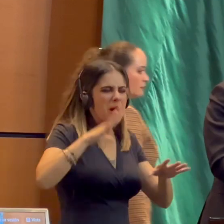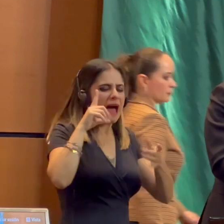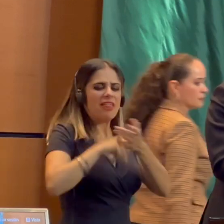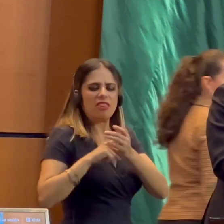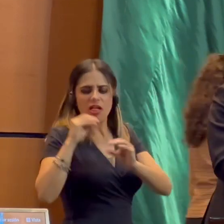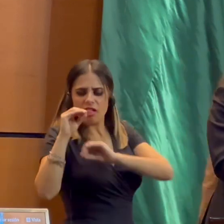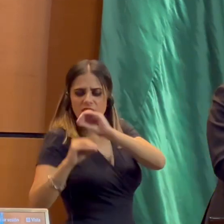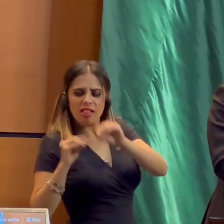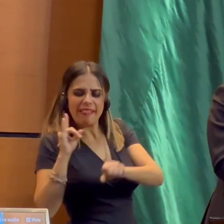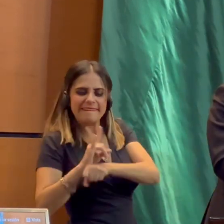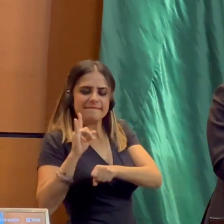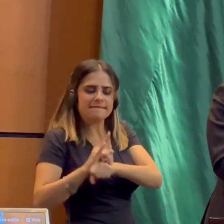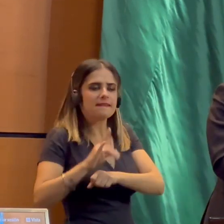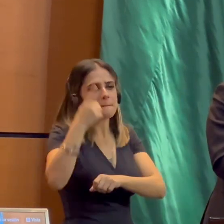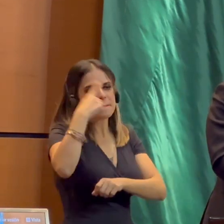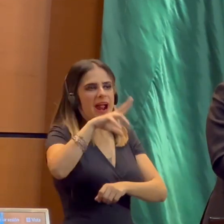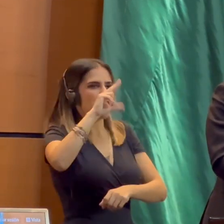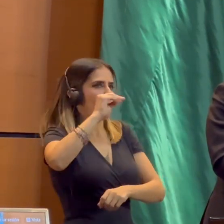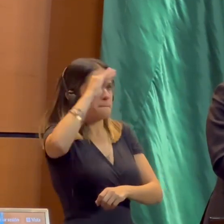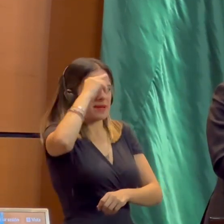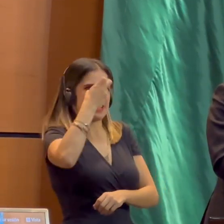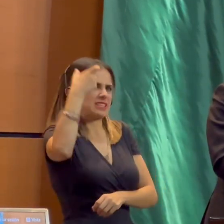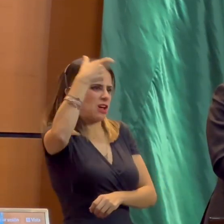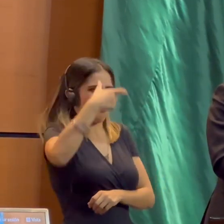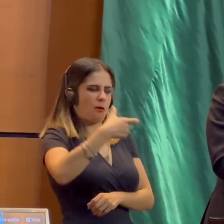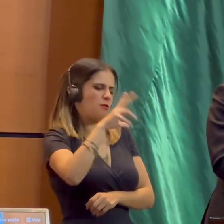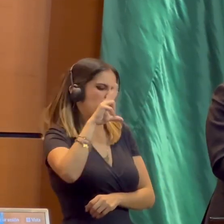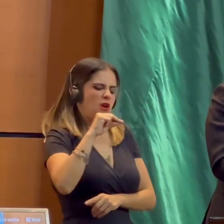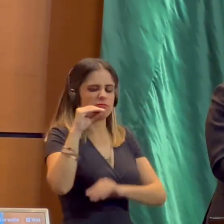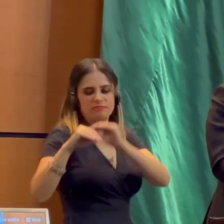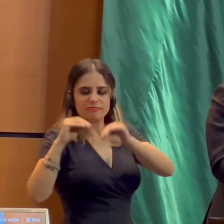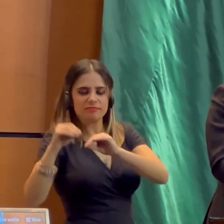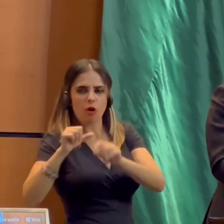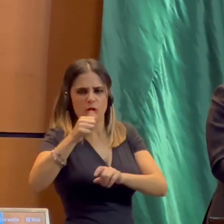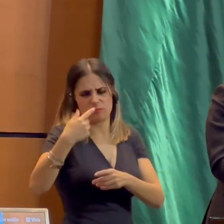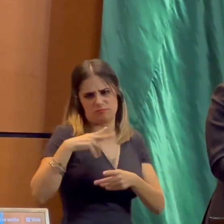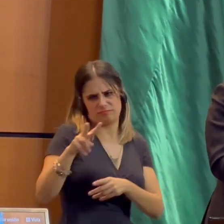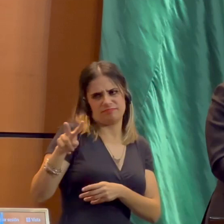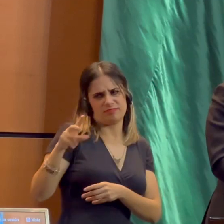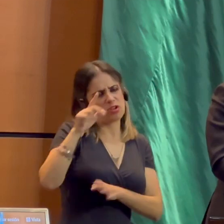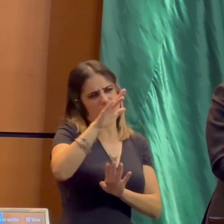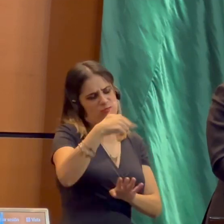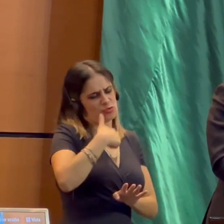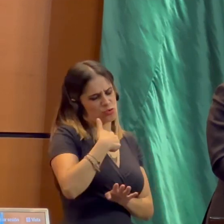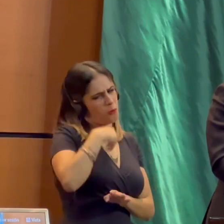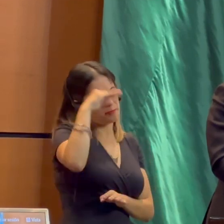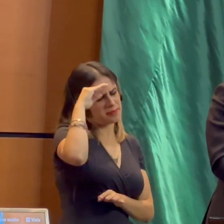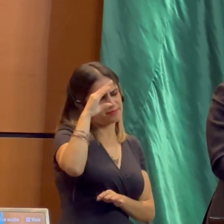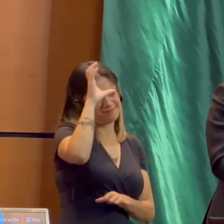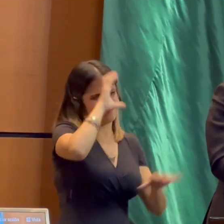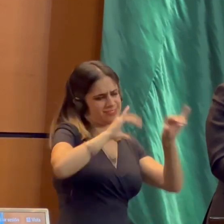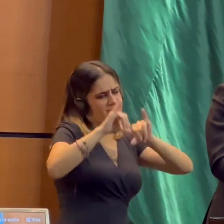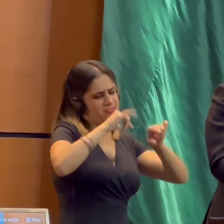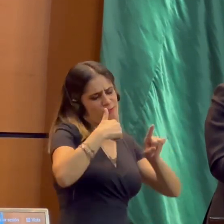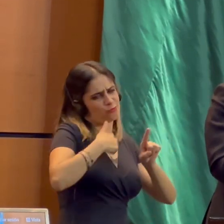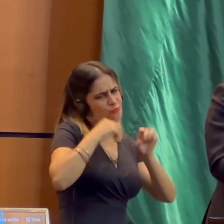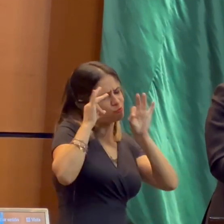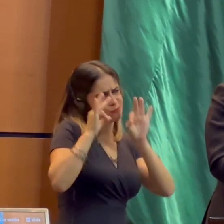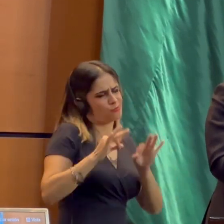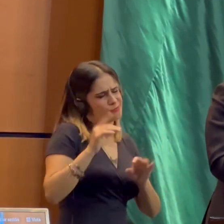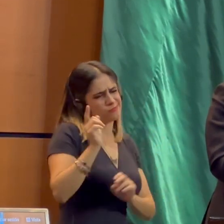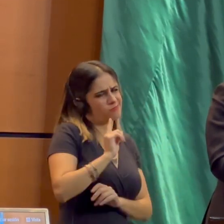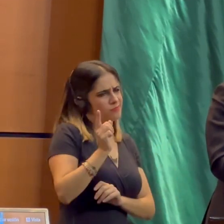たりしています。それでも私は UFO が地球外から来